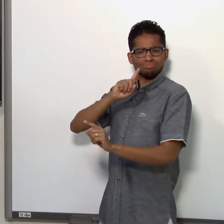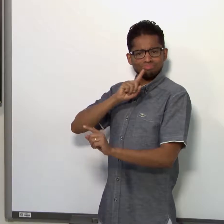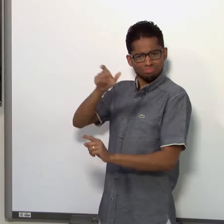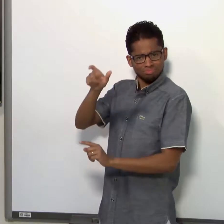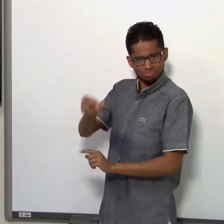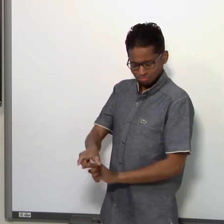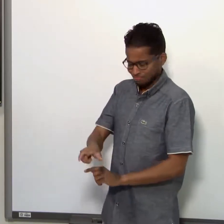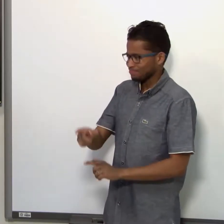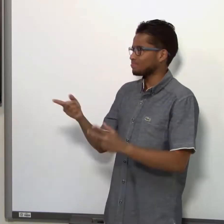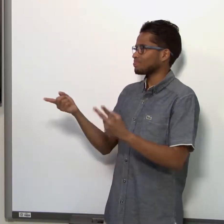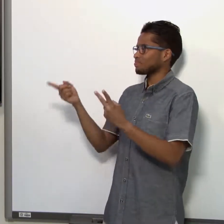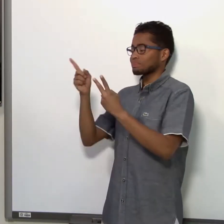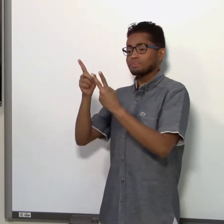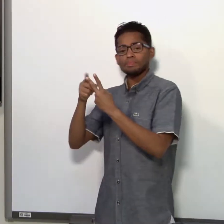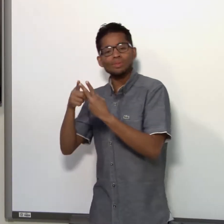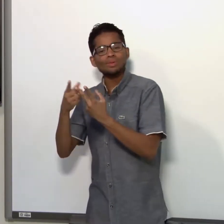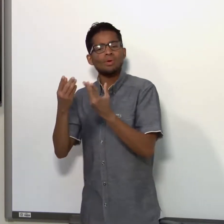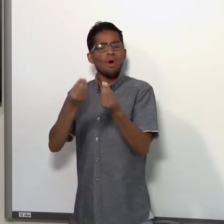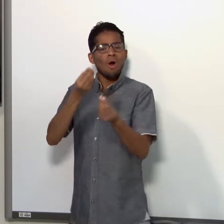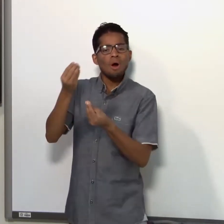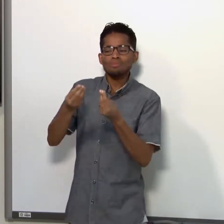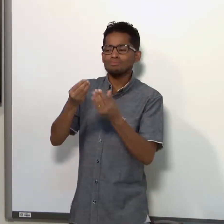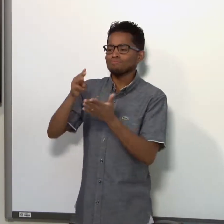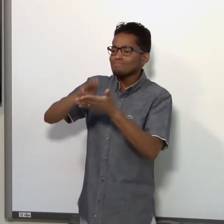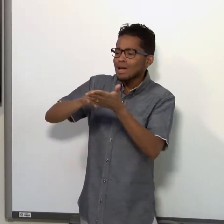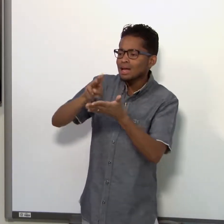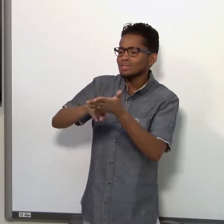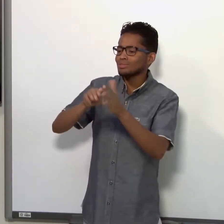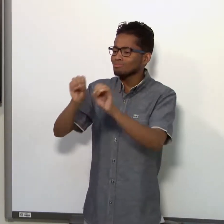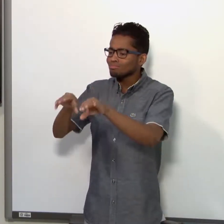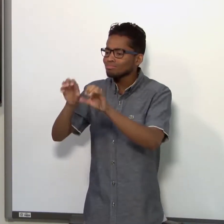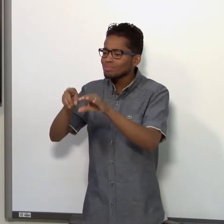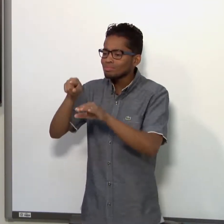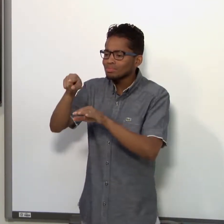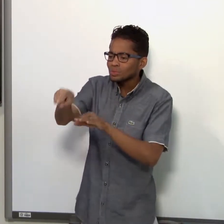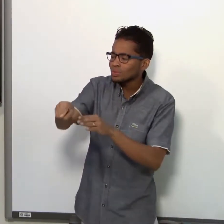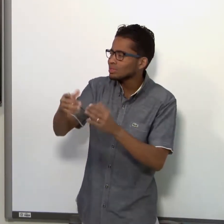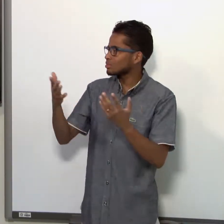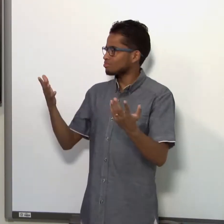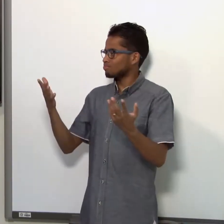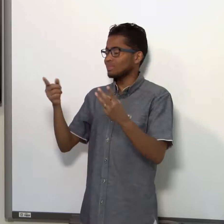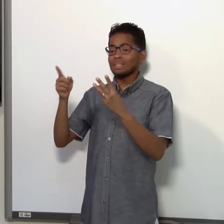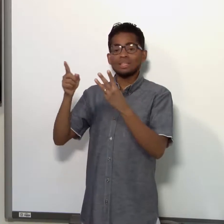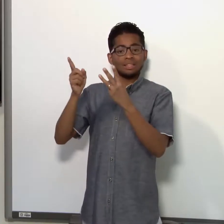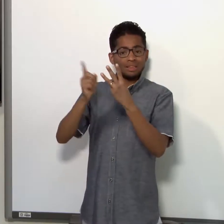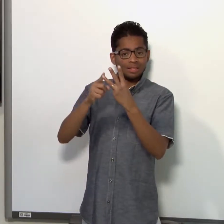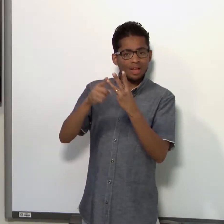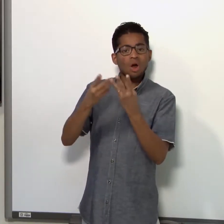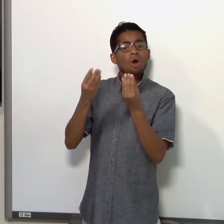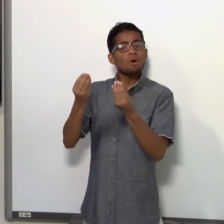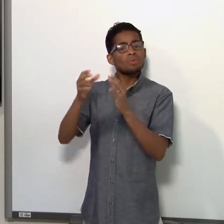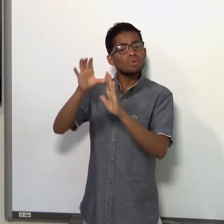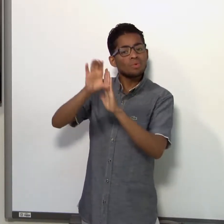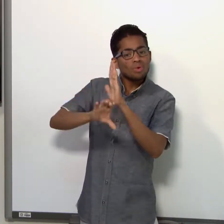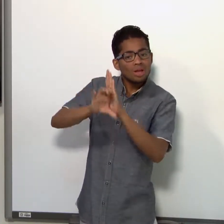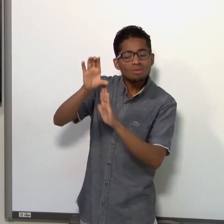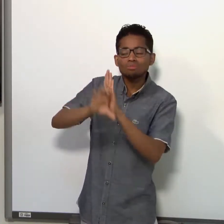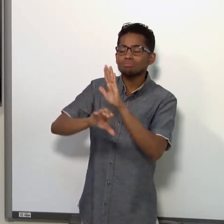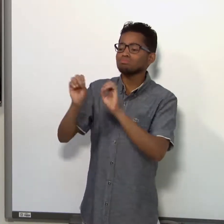a perspectiva sobre a surdez, depois métodos educacionais e o terceiro